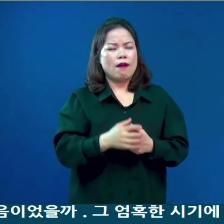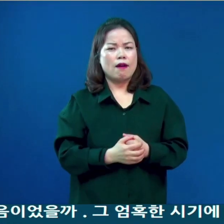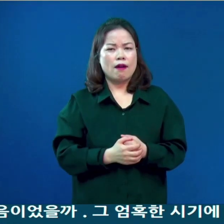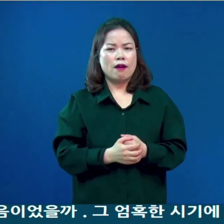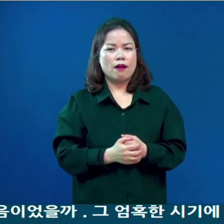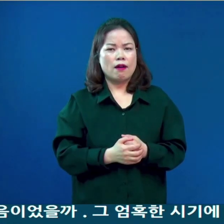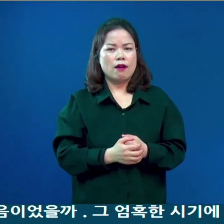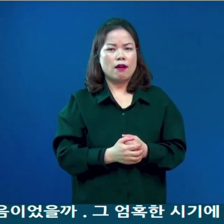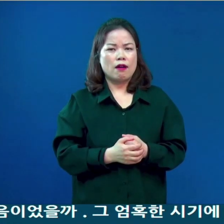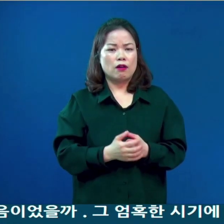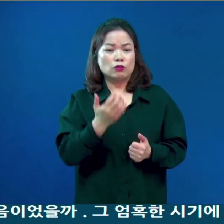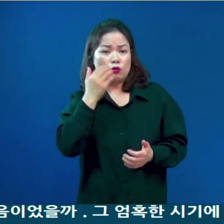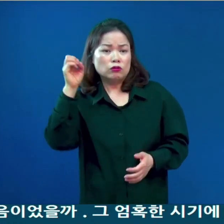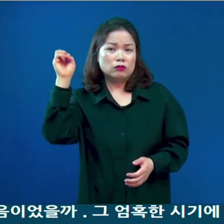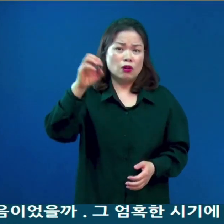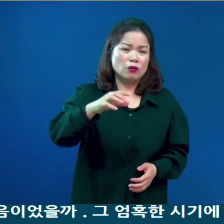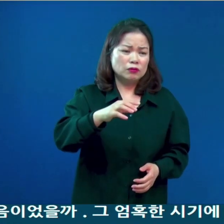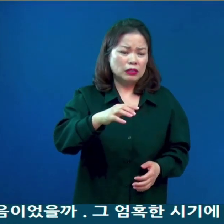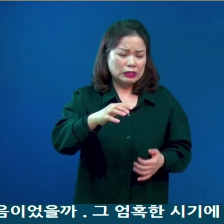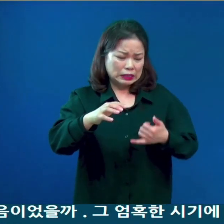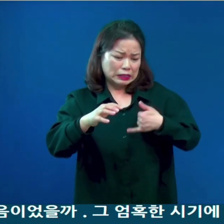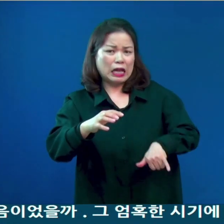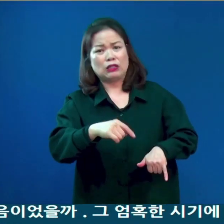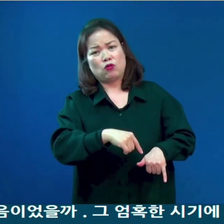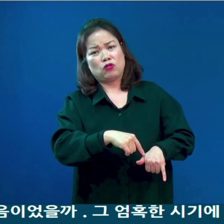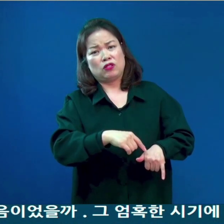돌을 던지고 싶지만 자녀들을,